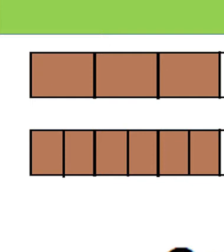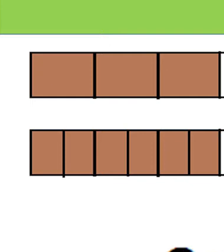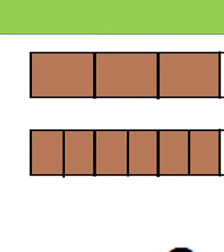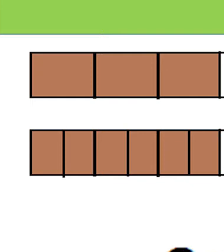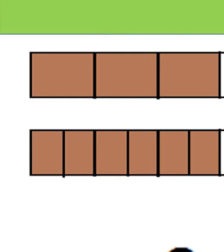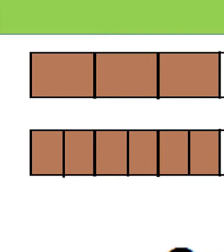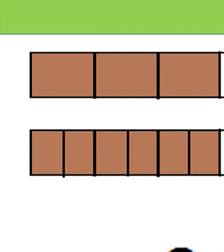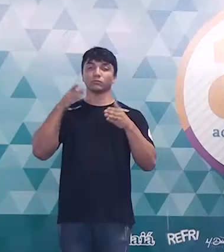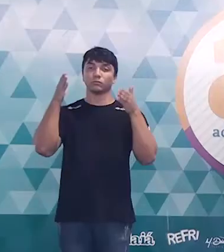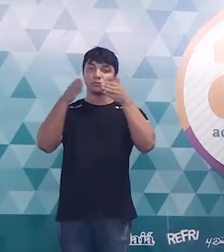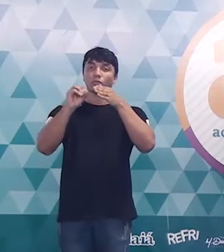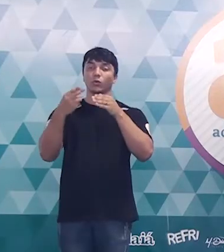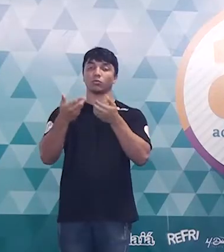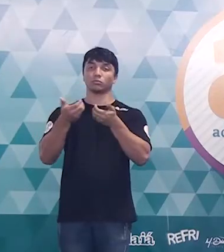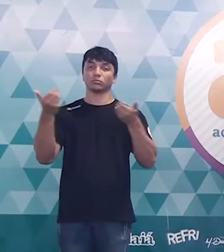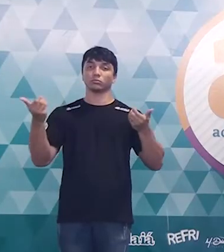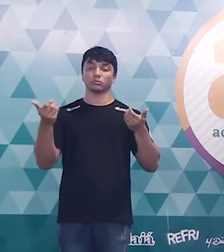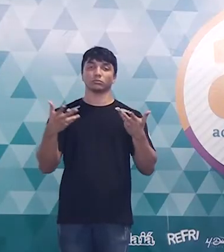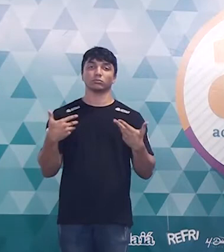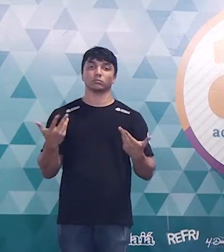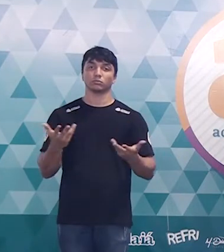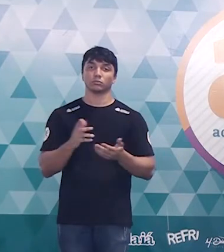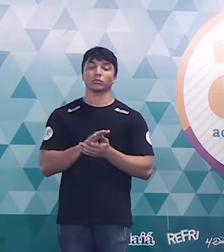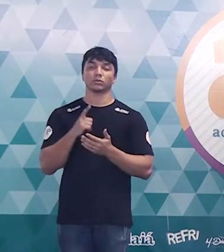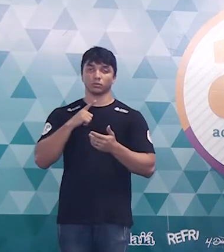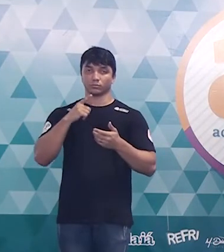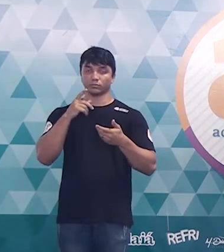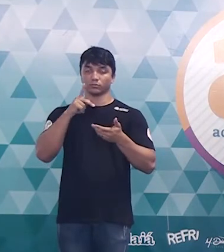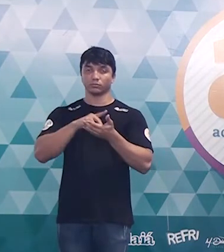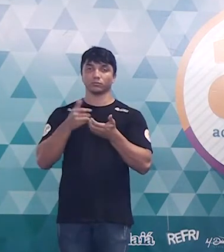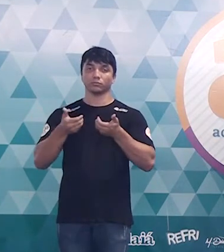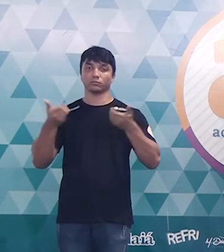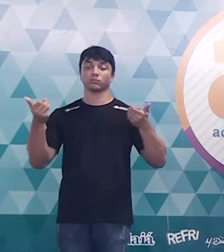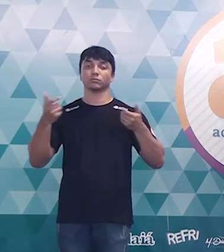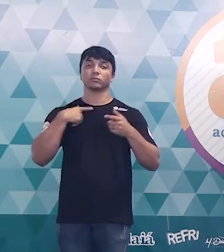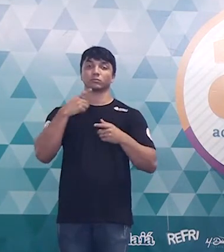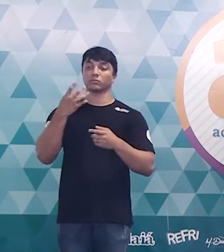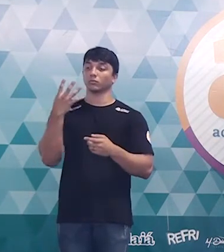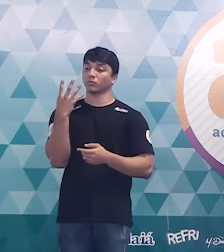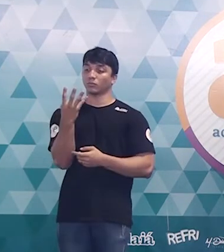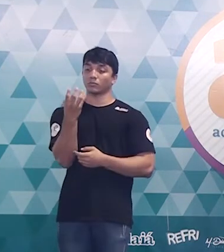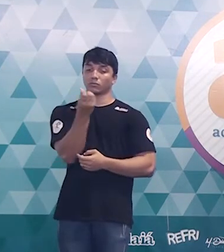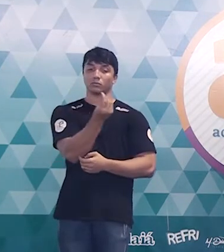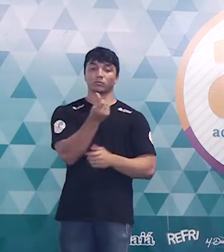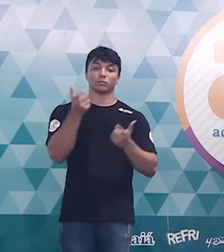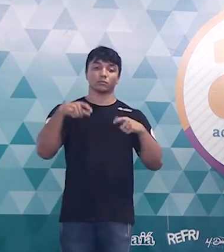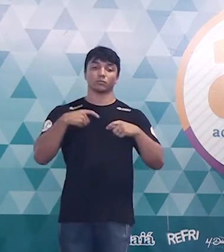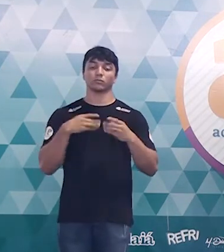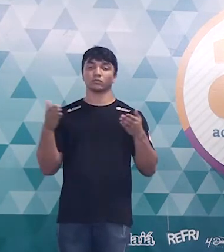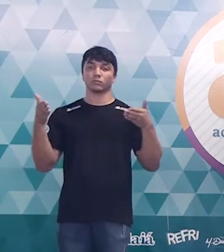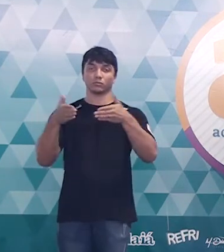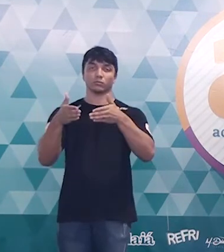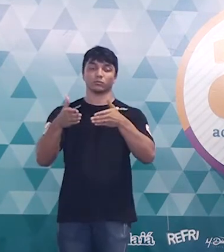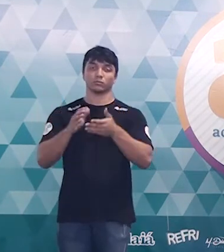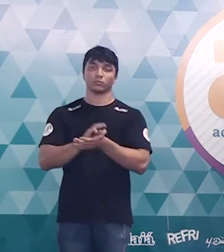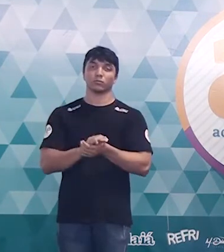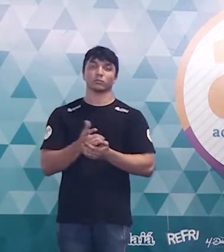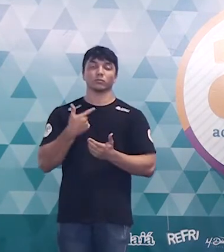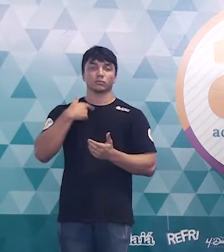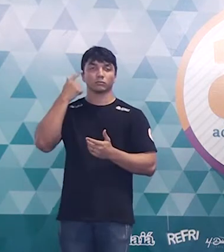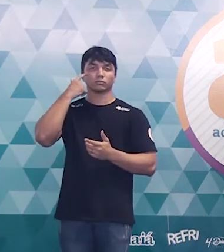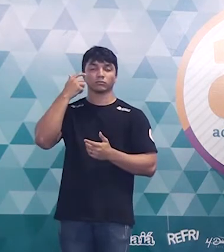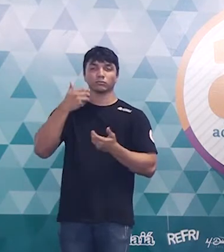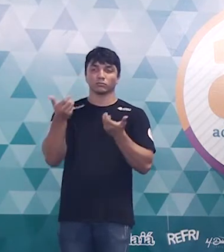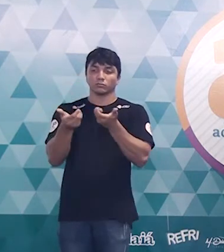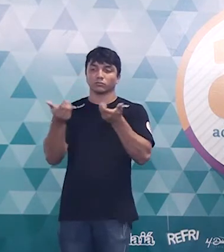no meio ou nas beiradas? Nas beiradas. O 4 e o 6 no meio. Falar